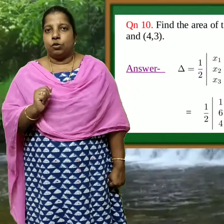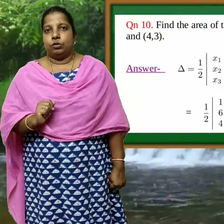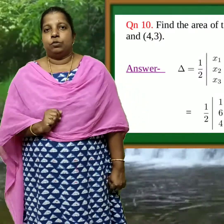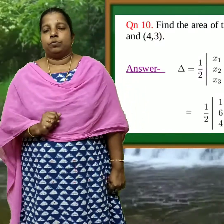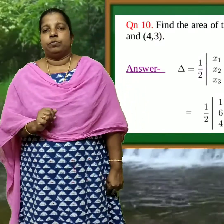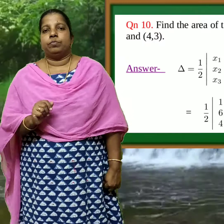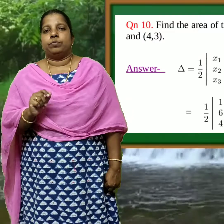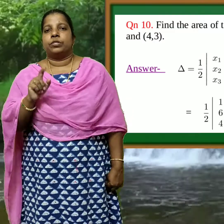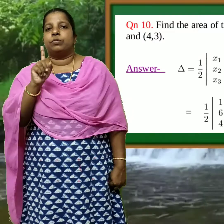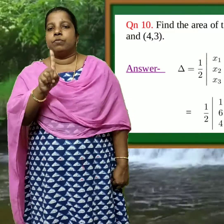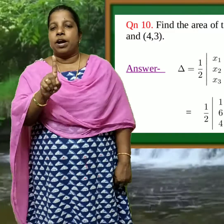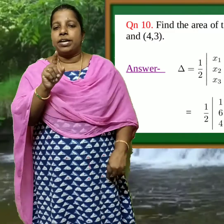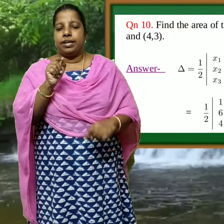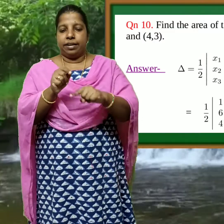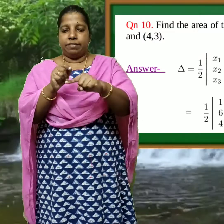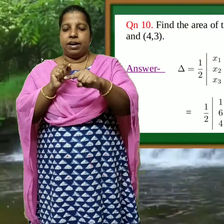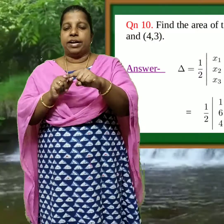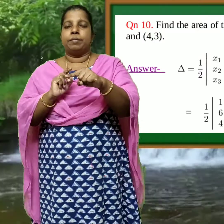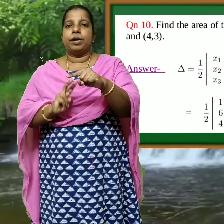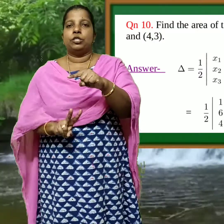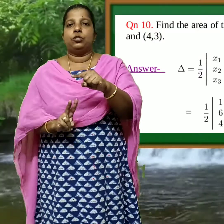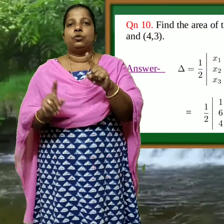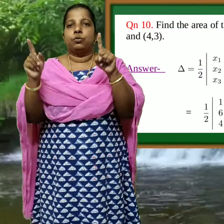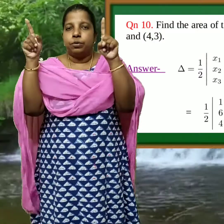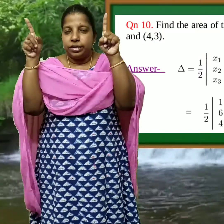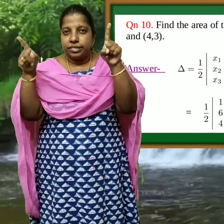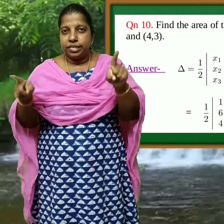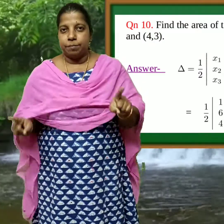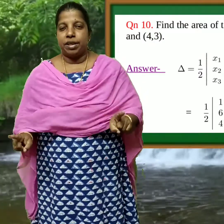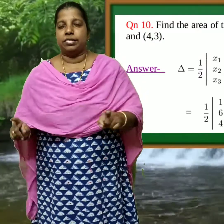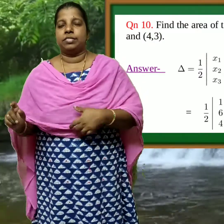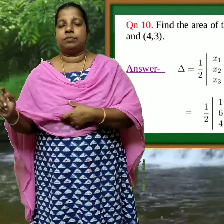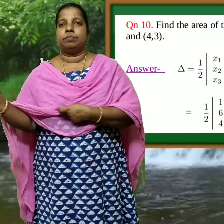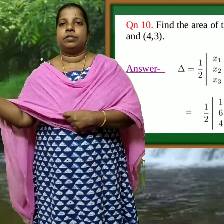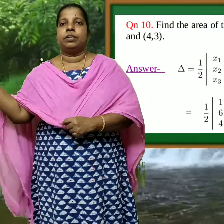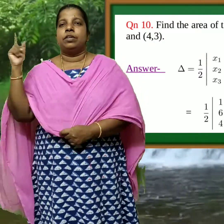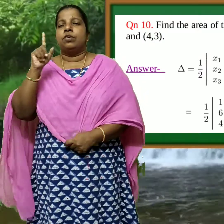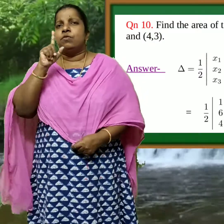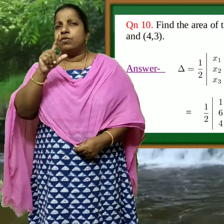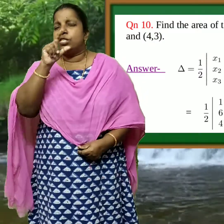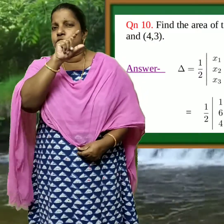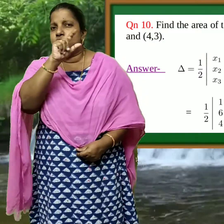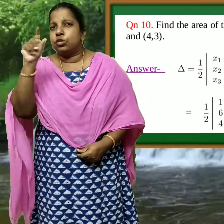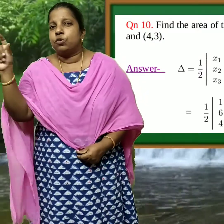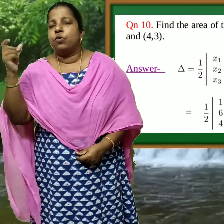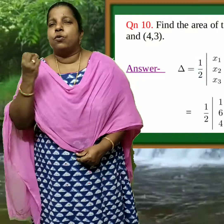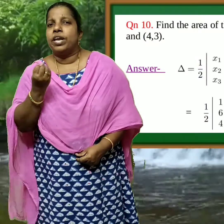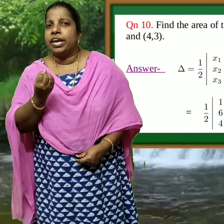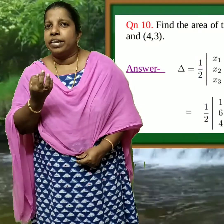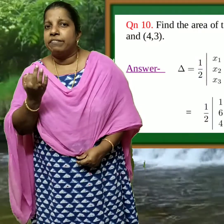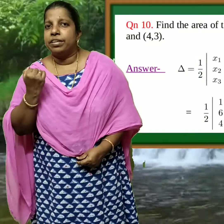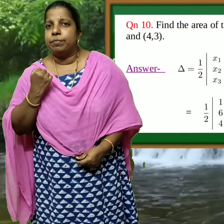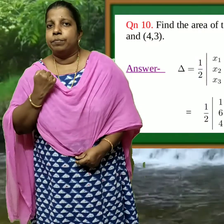ഈക്വൽ ടു 1 ഡിവൈഡഡ് ബൈ 2 ഡിറ്റർമിനൻറ്റ് ഫസ്റ്റ് റോ എങ്ങനെ വരും?